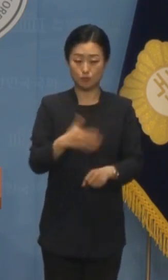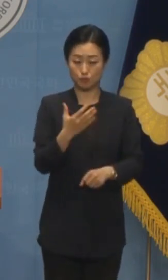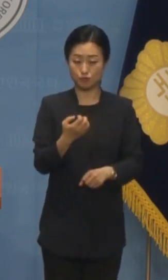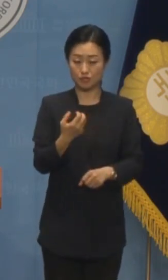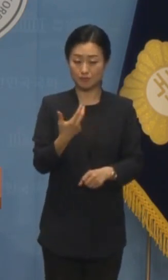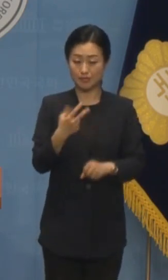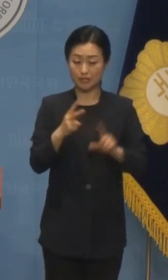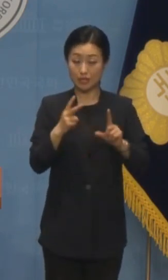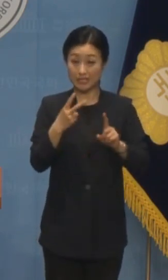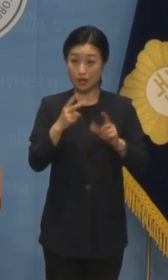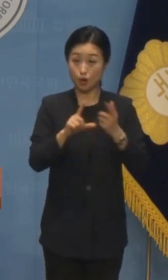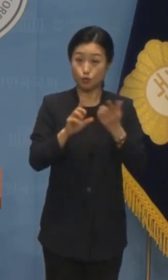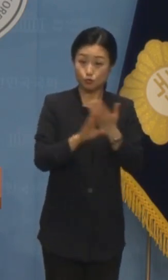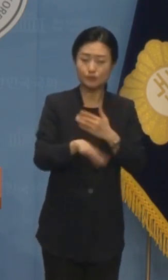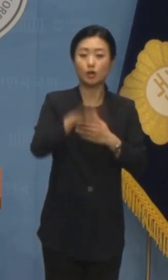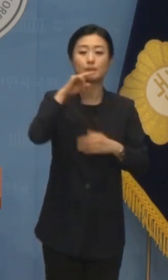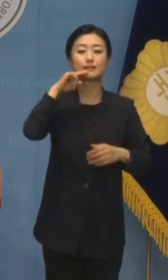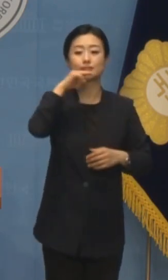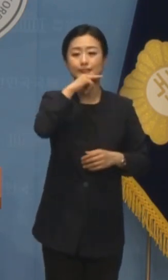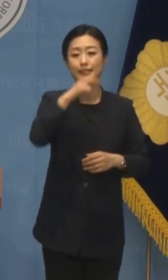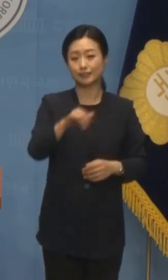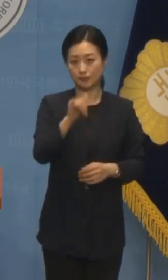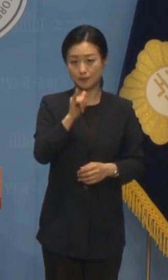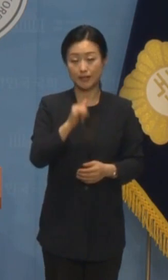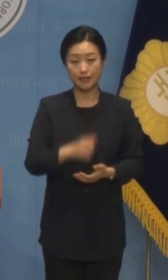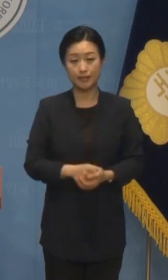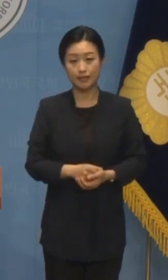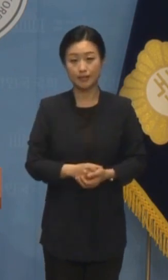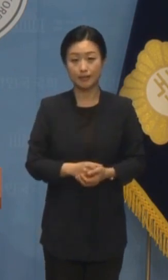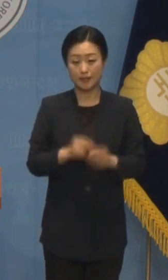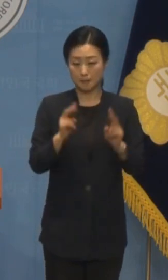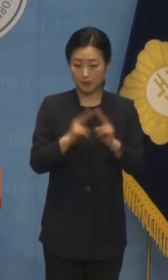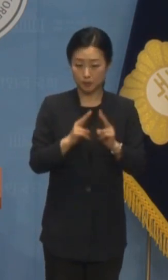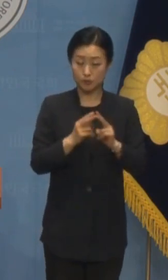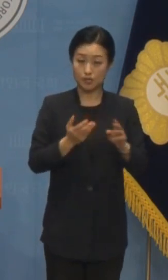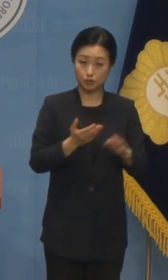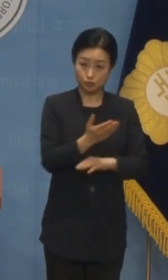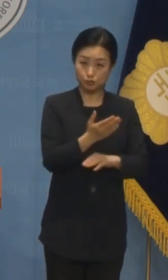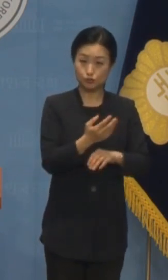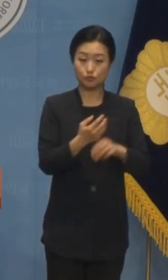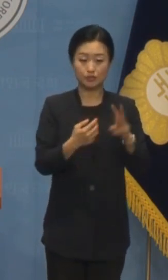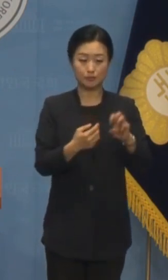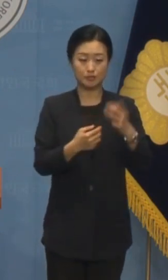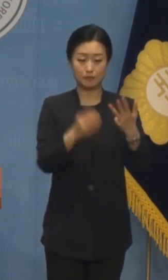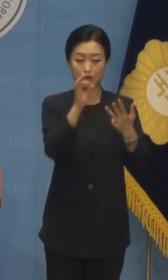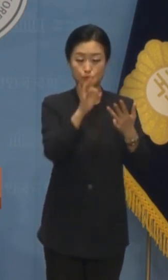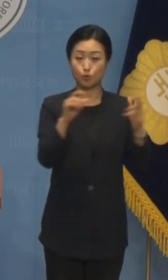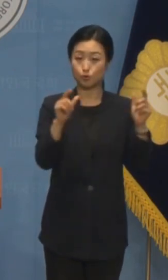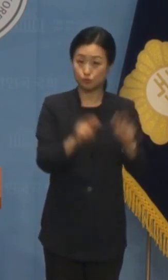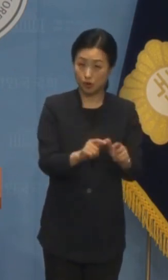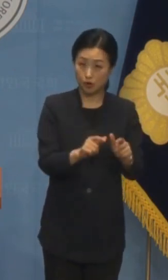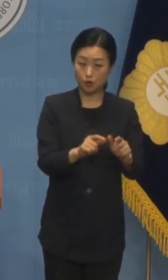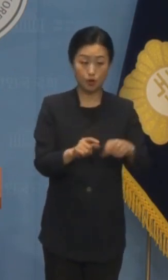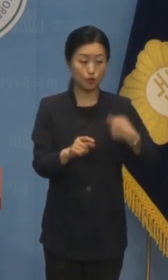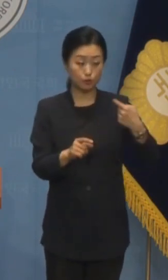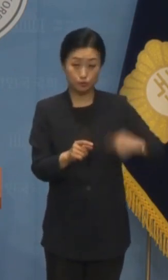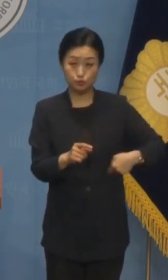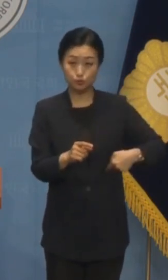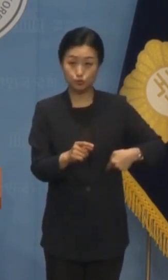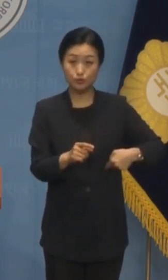1992년 이후에 처음 있는 일입니다. 메모리 반도체 수출은 전년 대비 38%나 줄었고